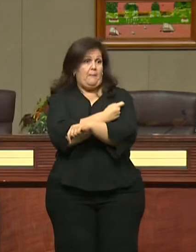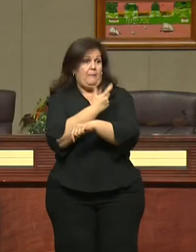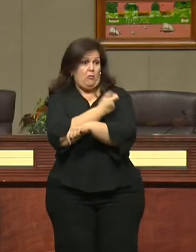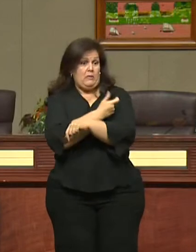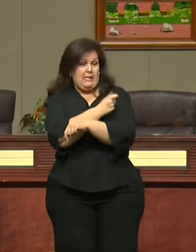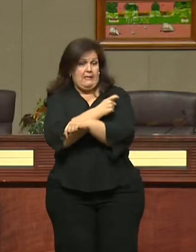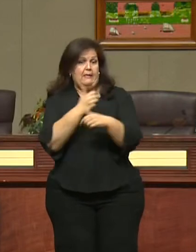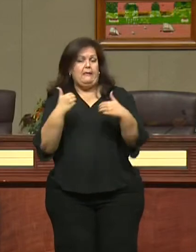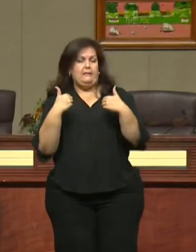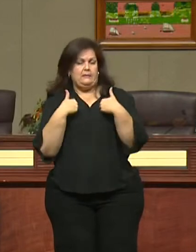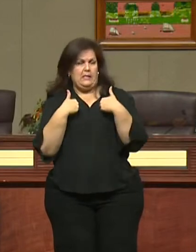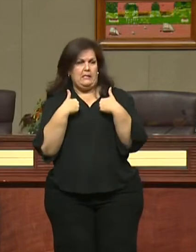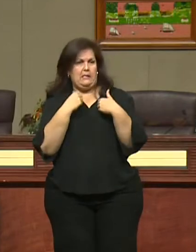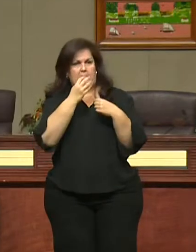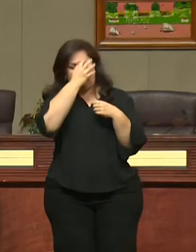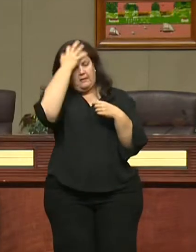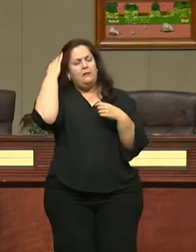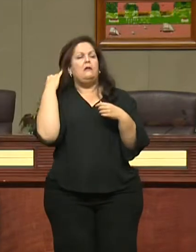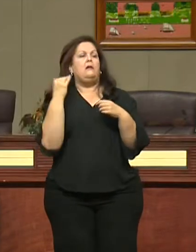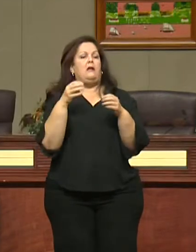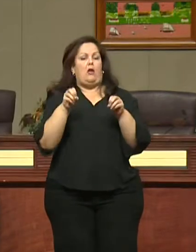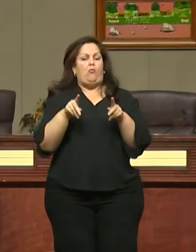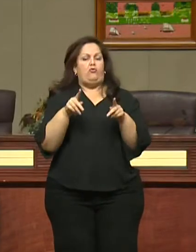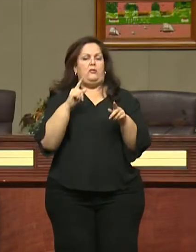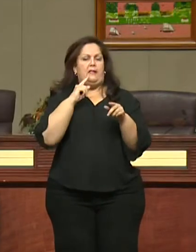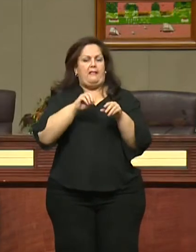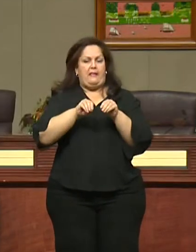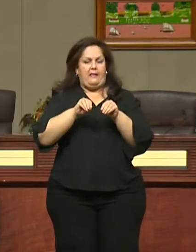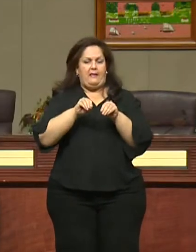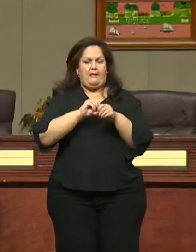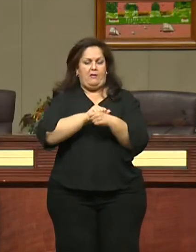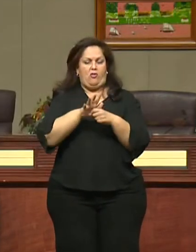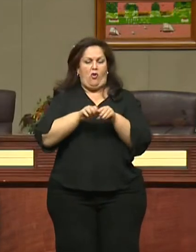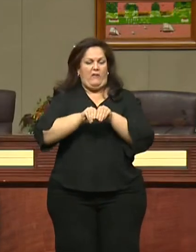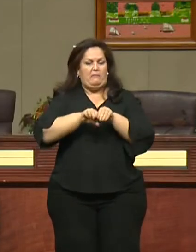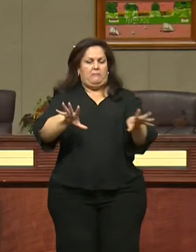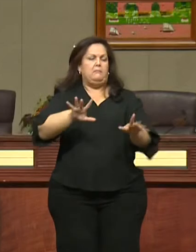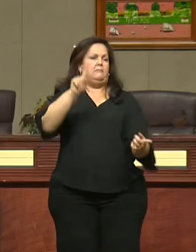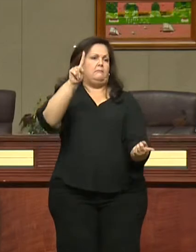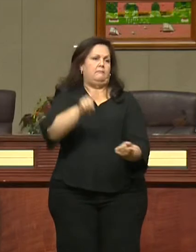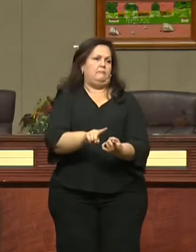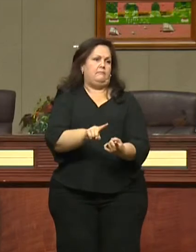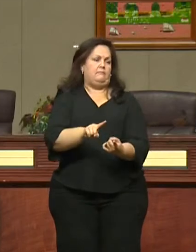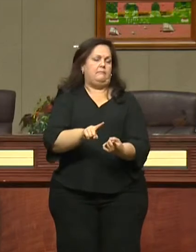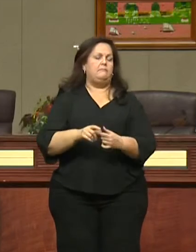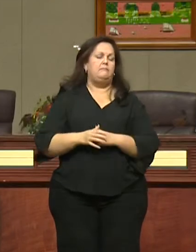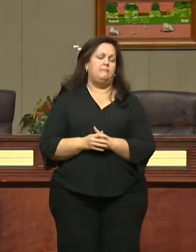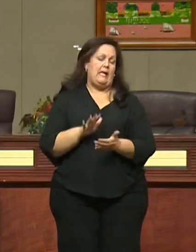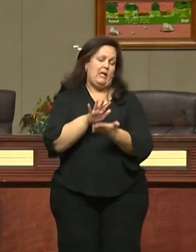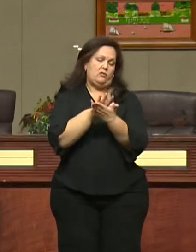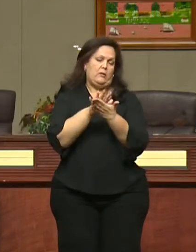vacunadas, menores son los chances de que se desarrollen outbreaks en las escuelas.